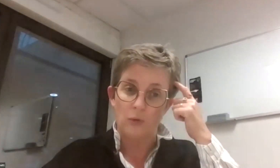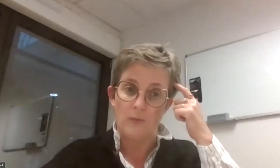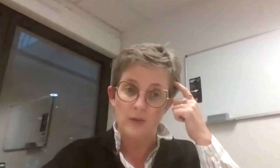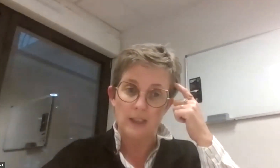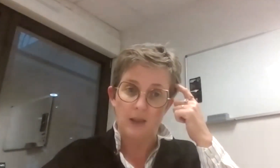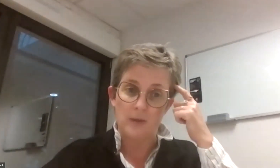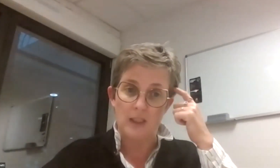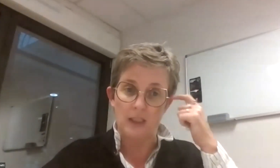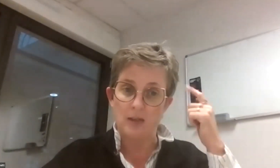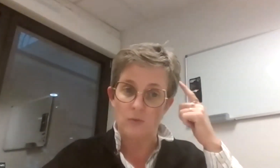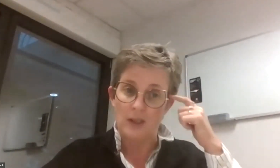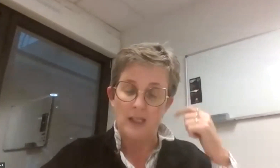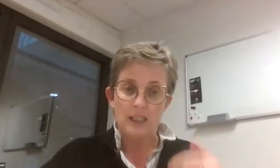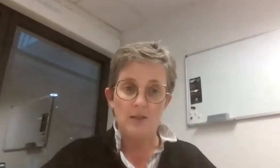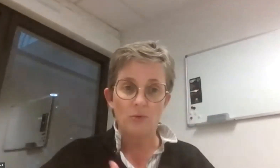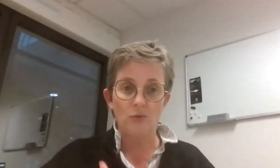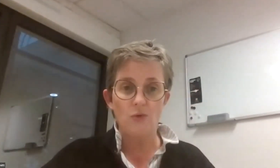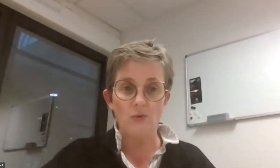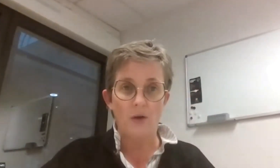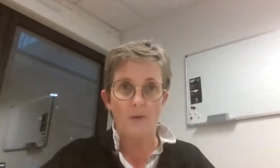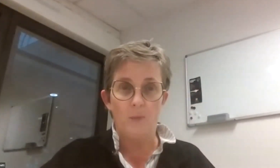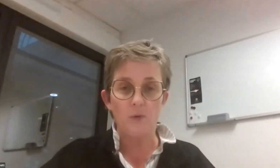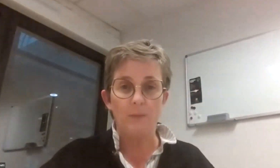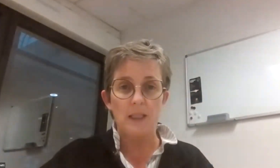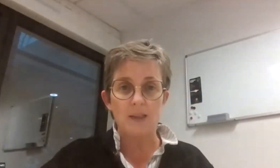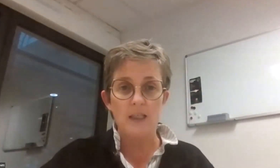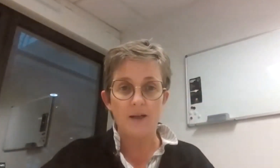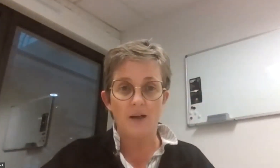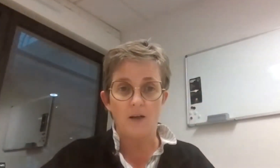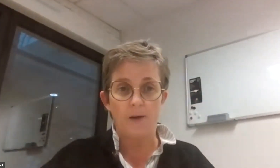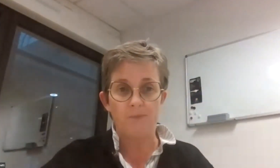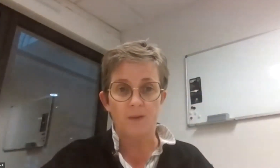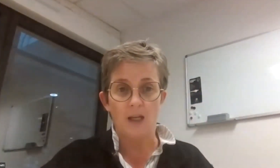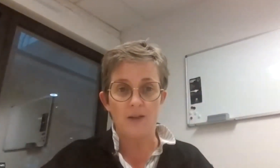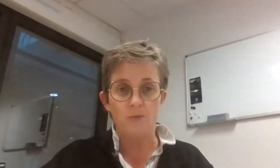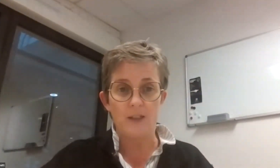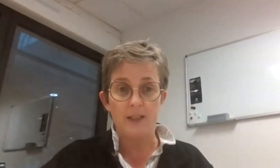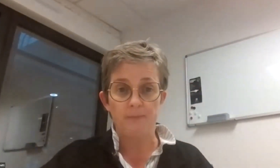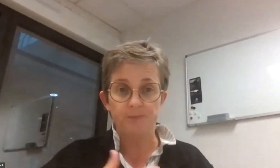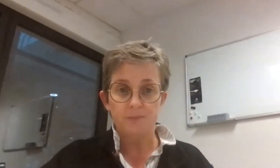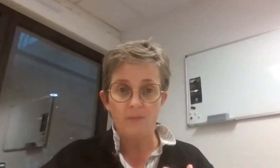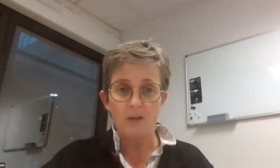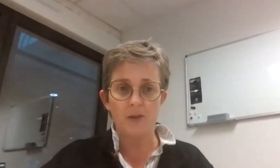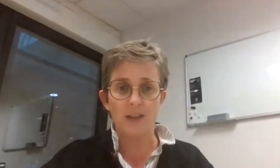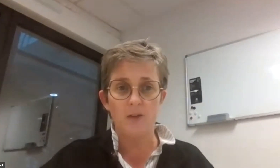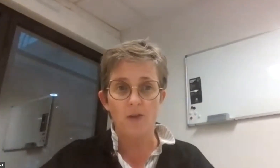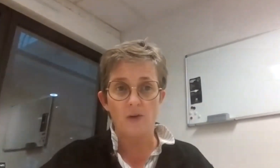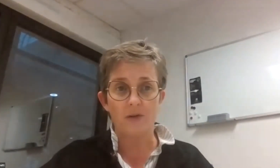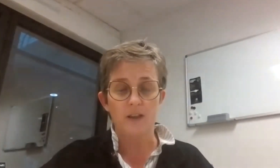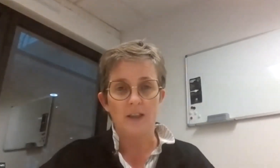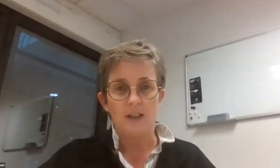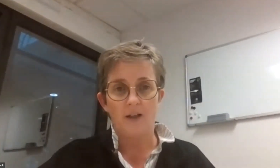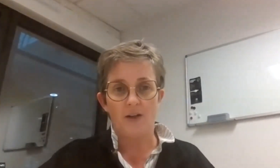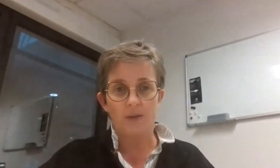communiquer autrement, de s'adapter. Et ils ont toujours beaucoup de plaisir à nous aider à rentrer dans